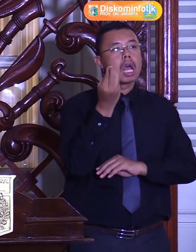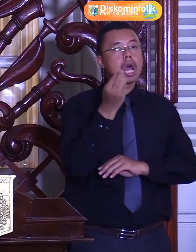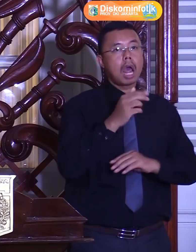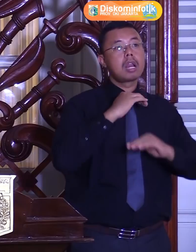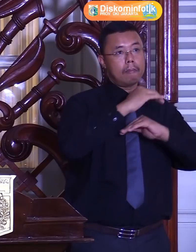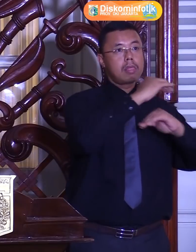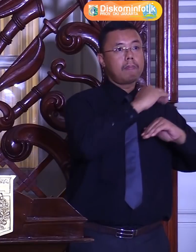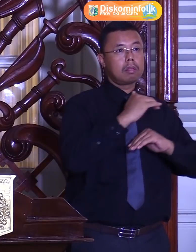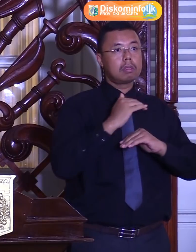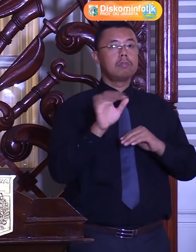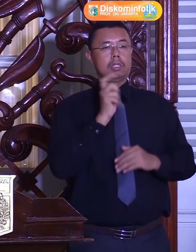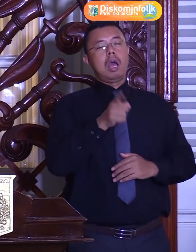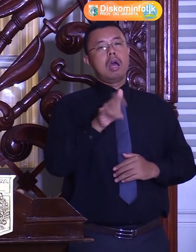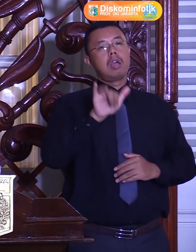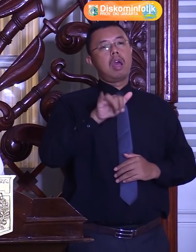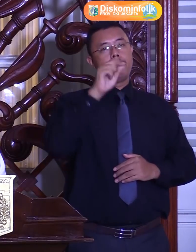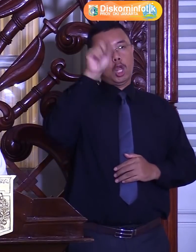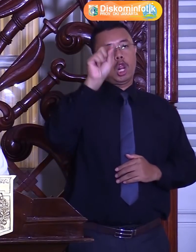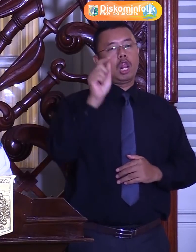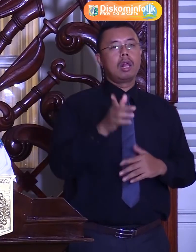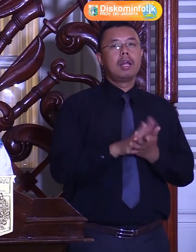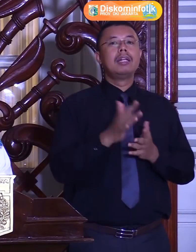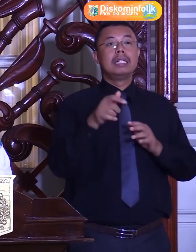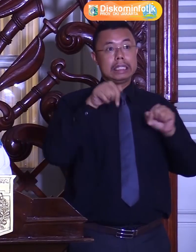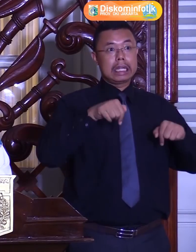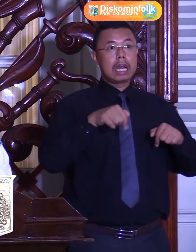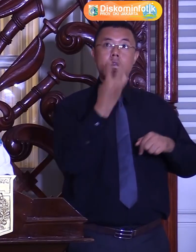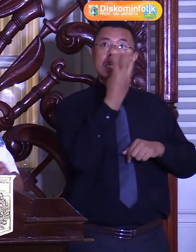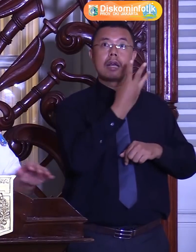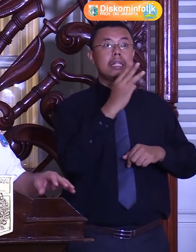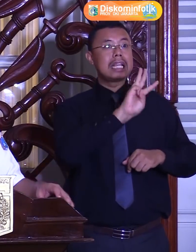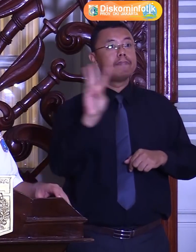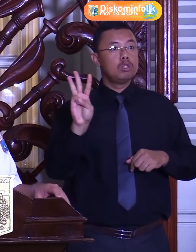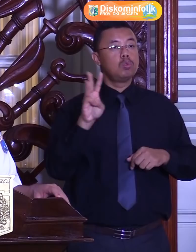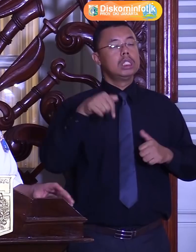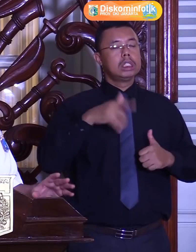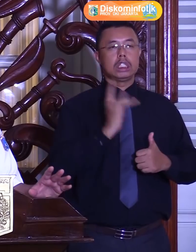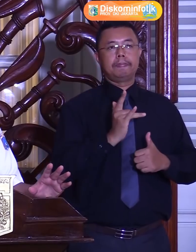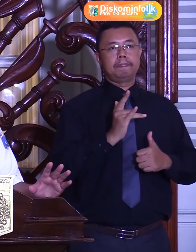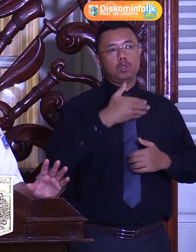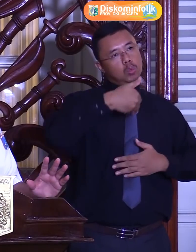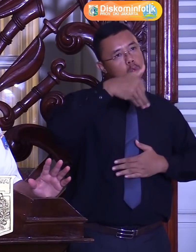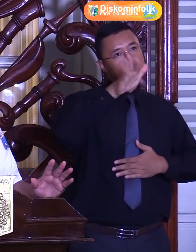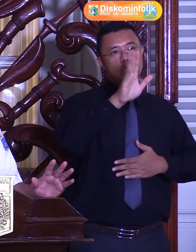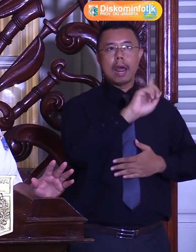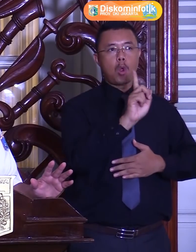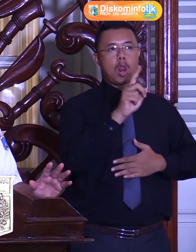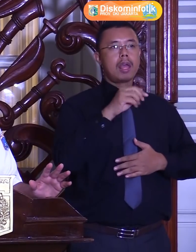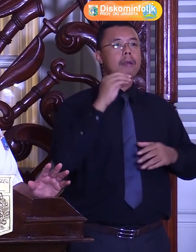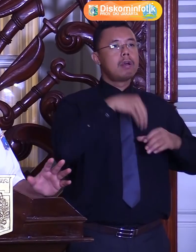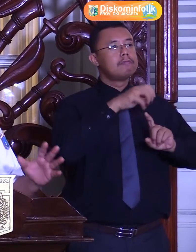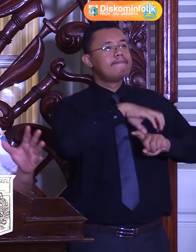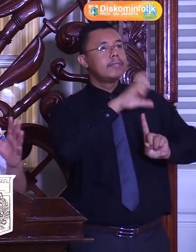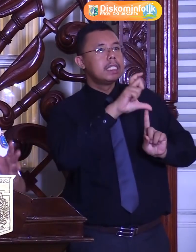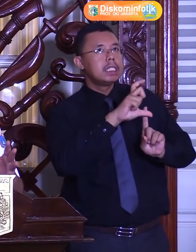pemberantasan seperti biasa, Pak? Tentu. Jadi apa yang sudah berjalan 3 pekan ini akan kita jalankan terus. Intinya sebenarnya